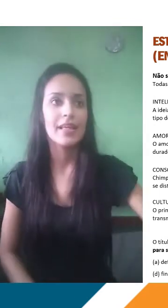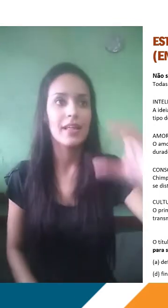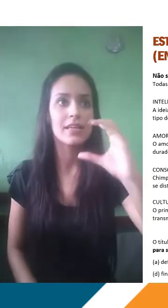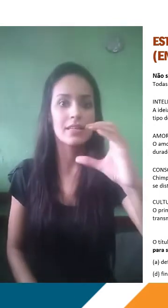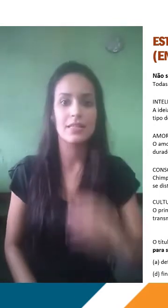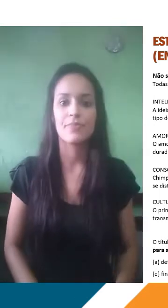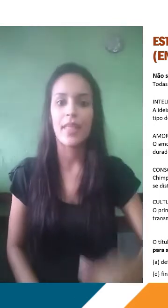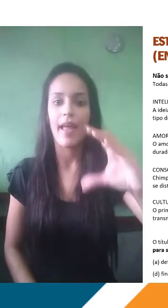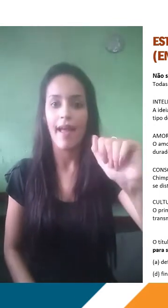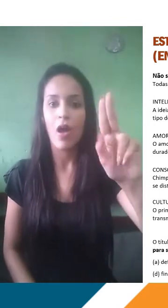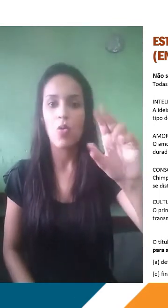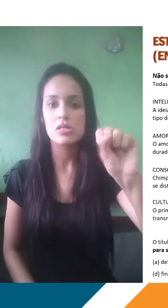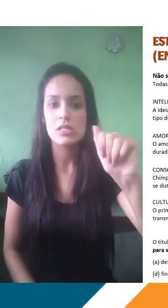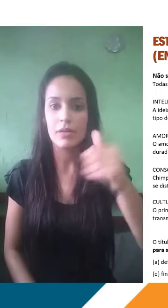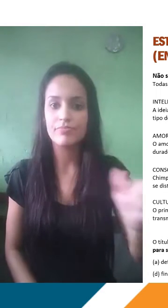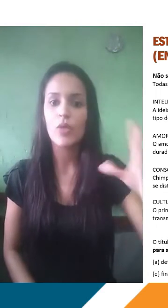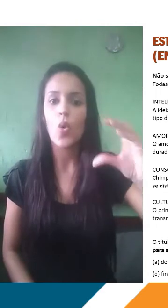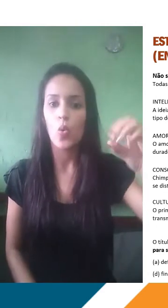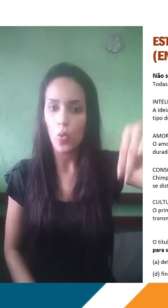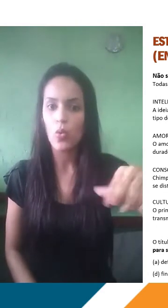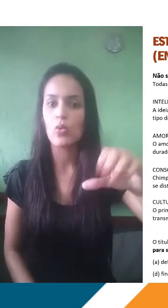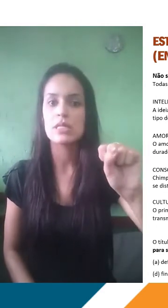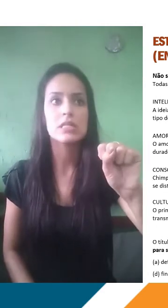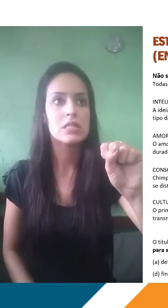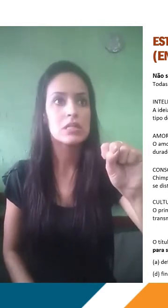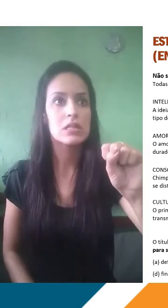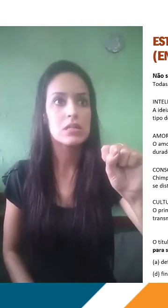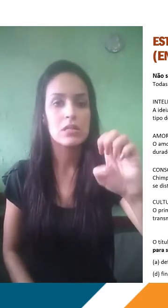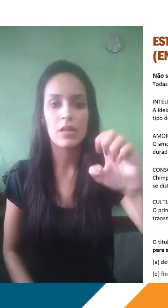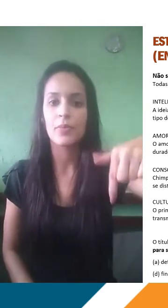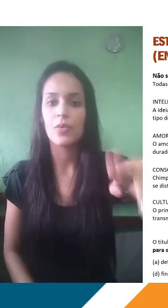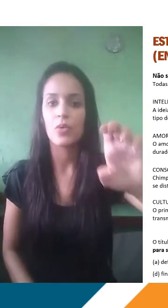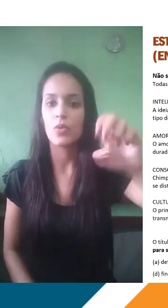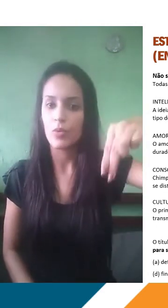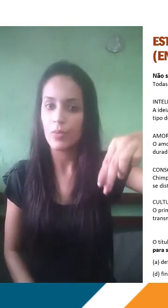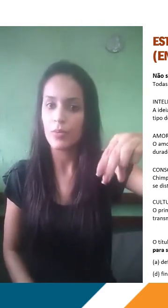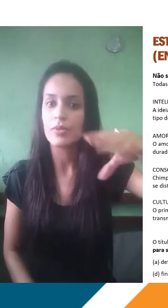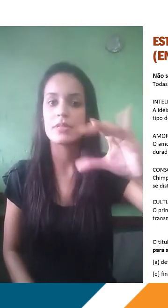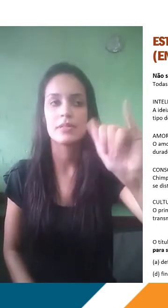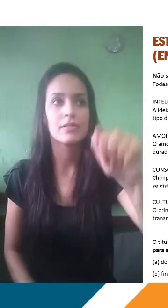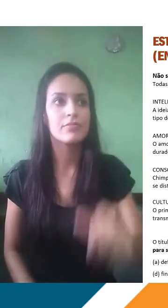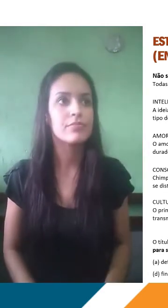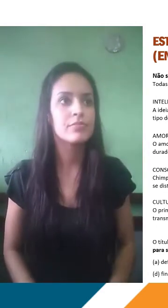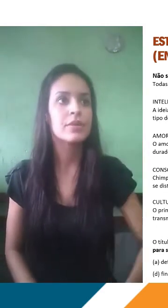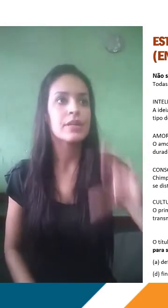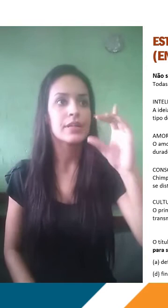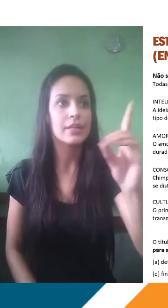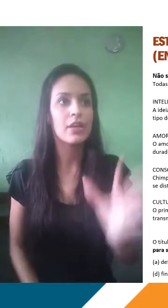causa e consequência Letra D, finalidade e meios E letra E, autoridade e modelo